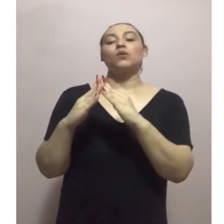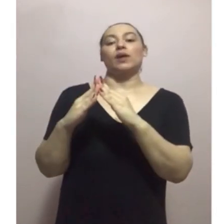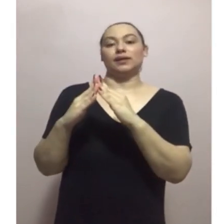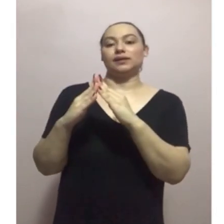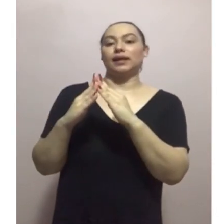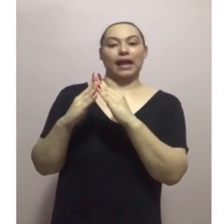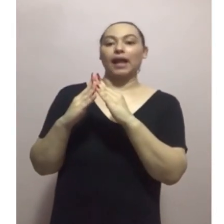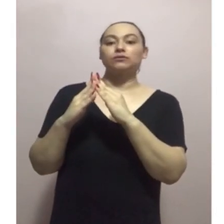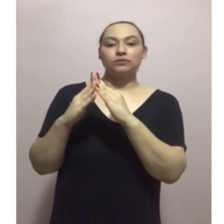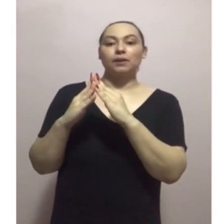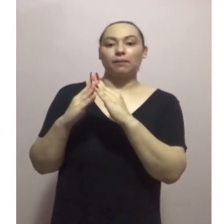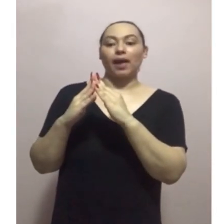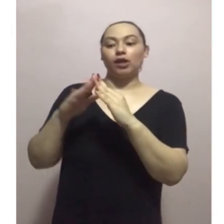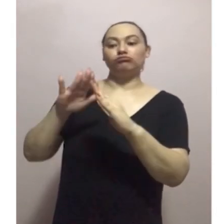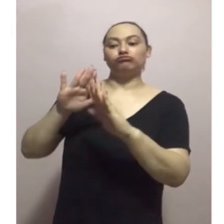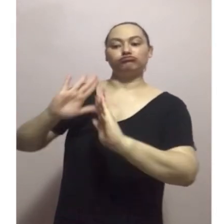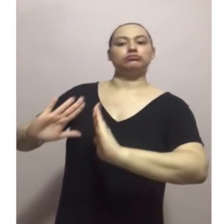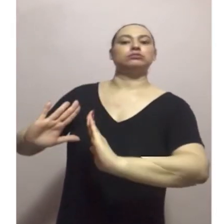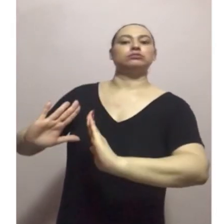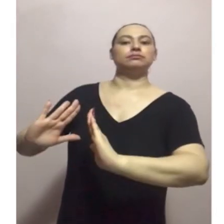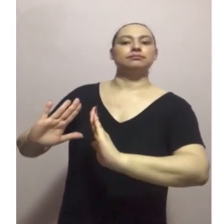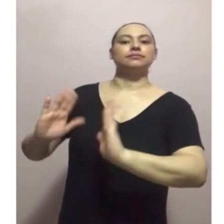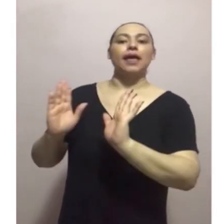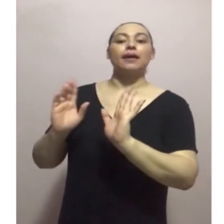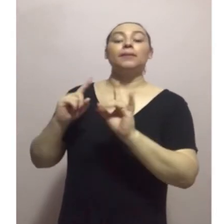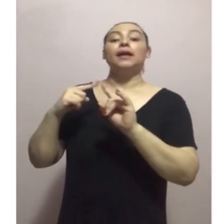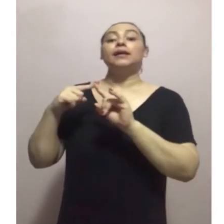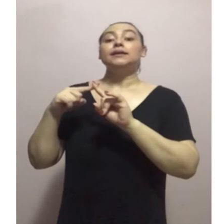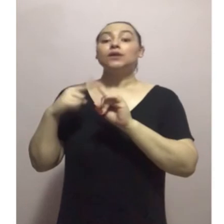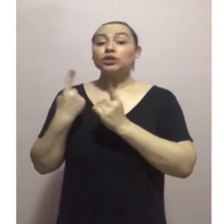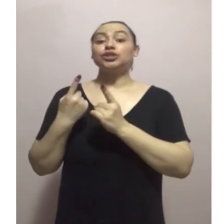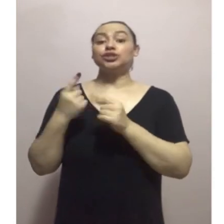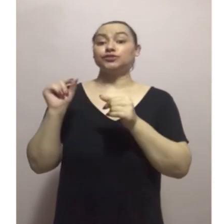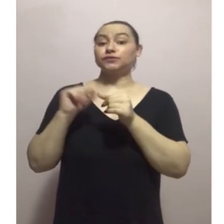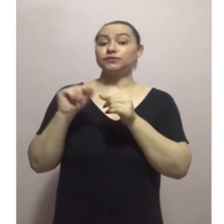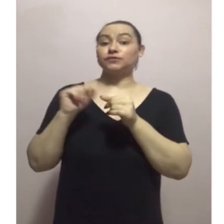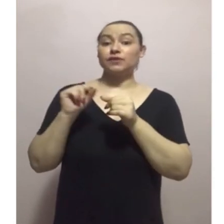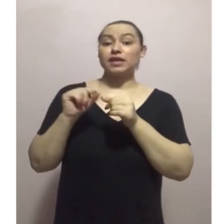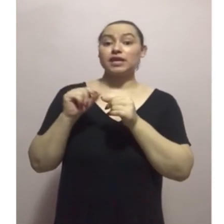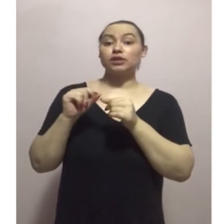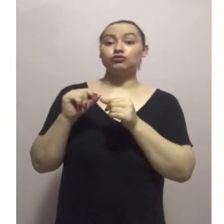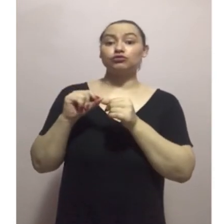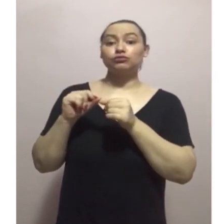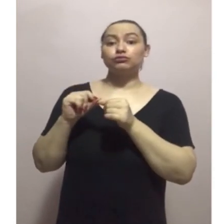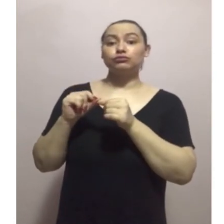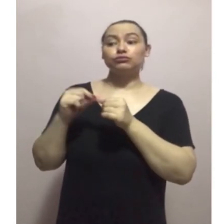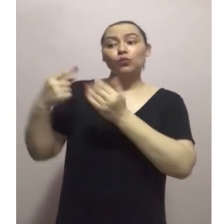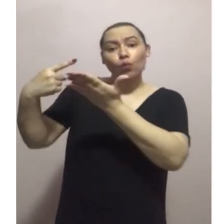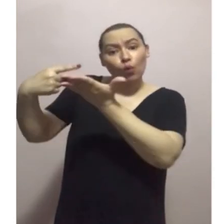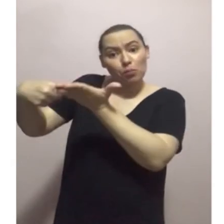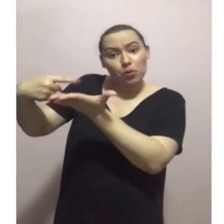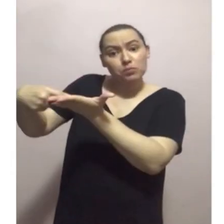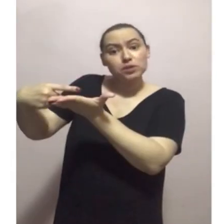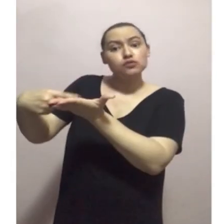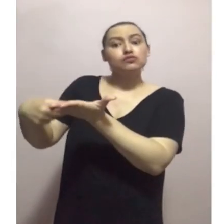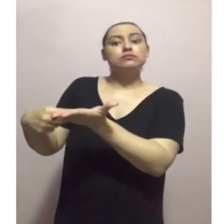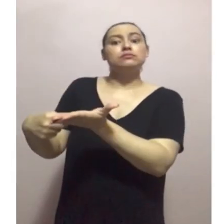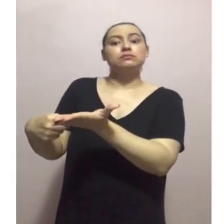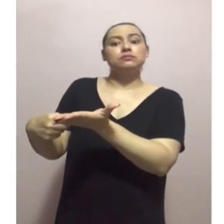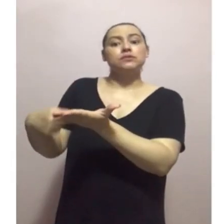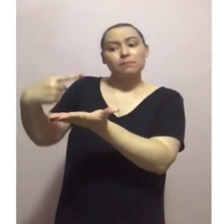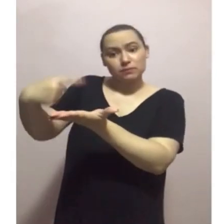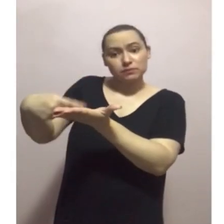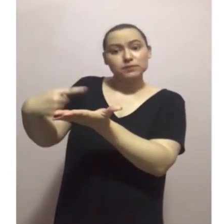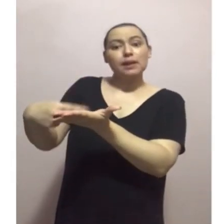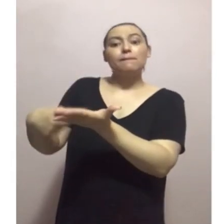casa quarentenado, né? Então, Uhum. a gente conseguiu fazer um compromisso, né, E a durante forma de esse período. alimentação